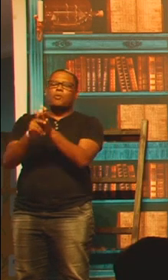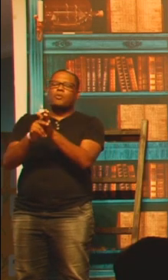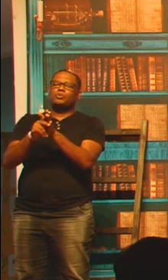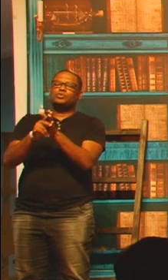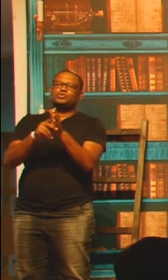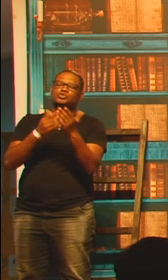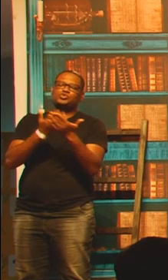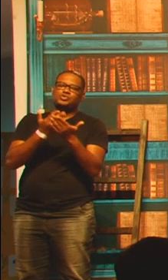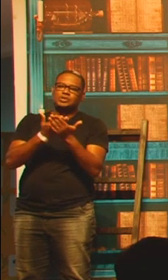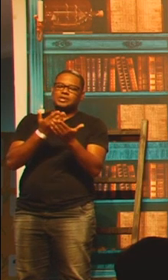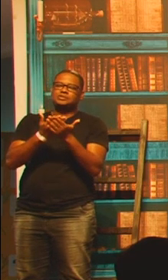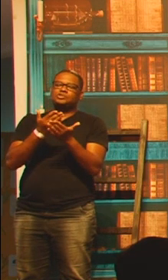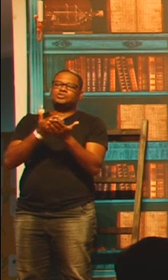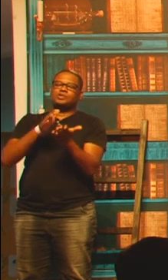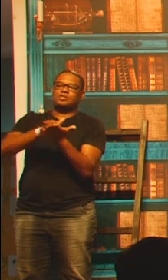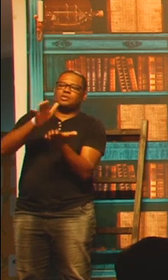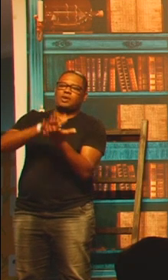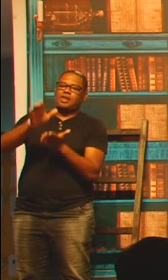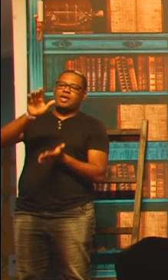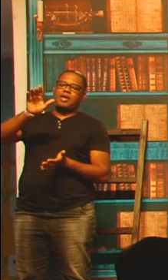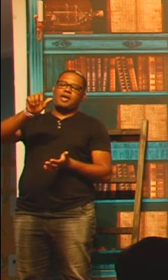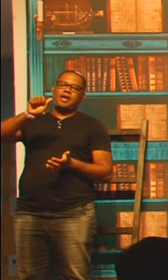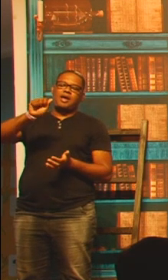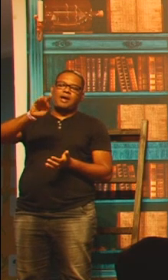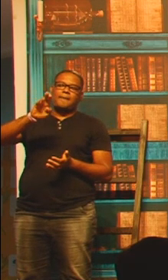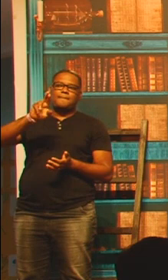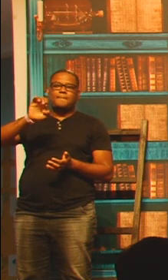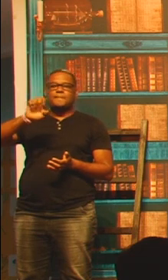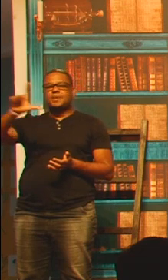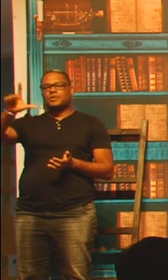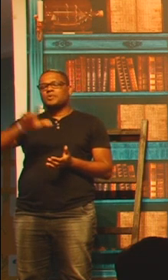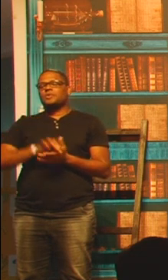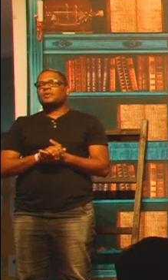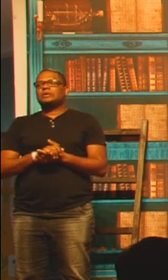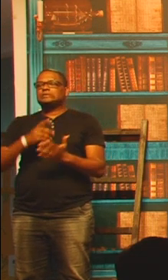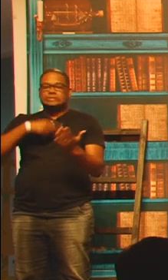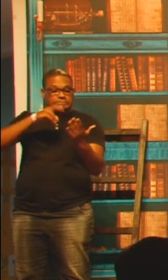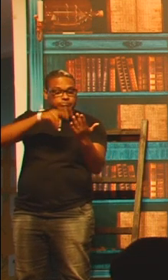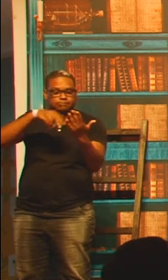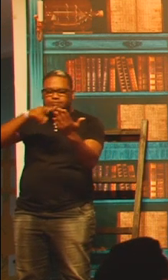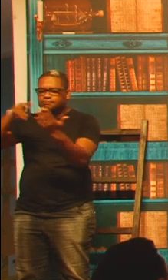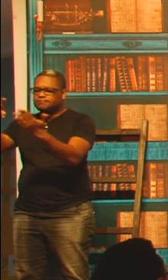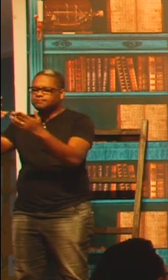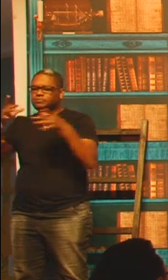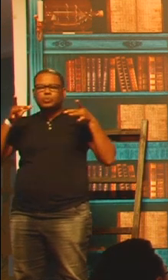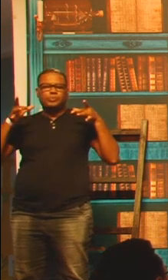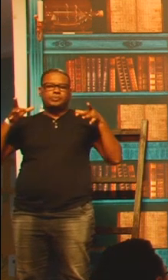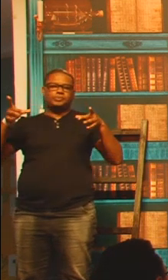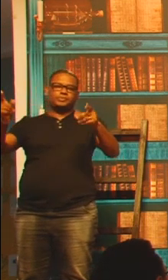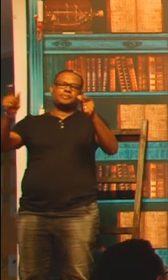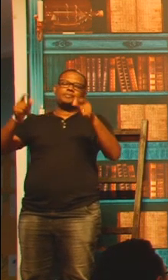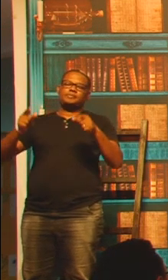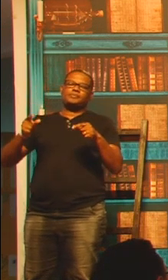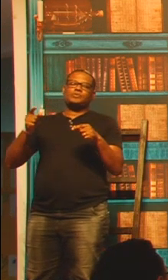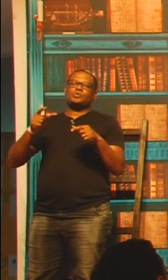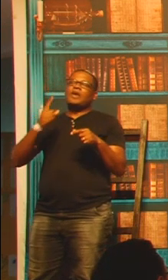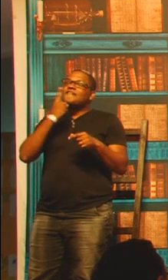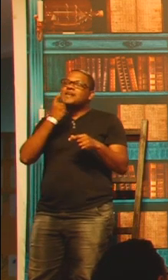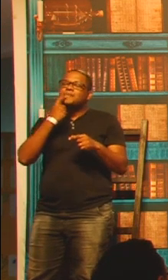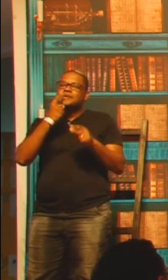da Editora Abril. E aí eu li aquilo com uma voracidade, que eu conhecia todos os